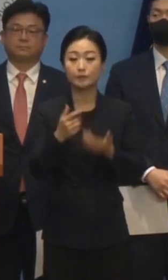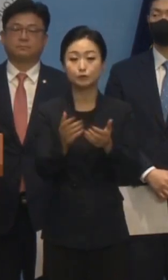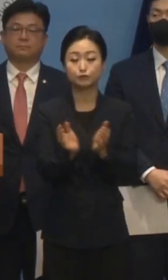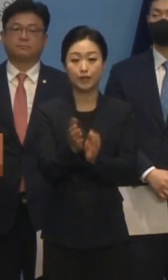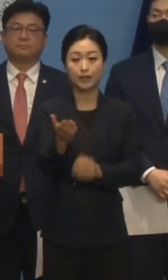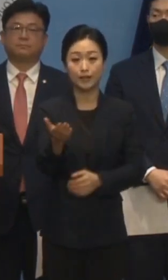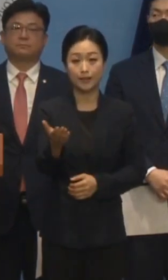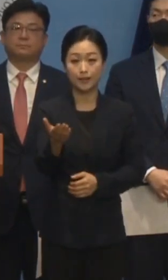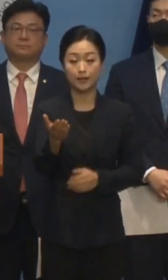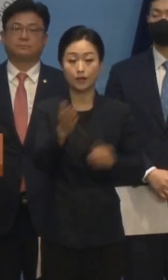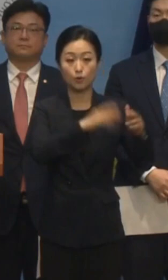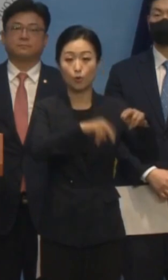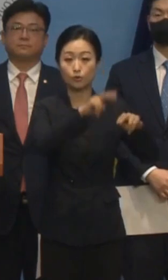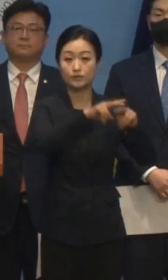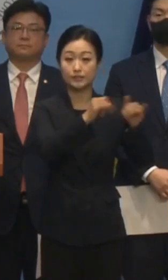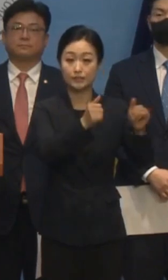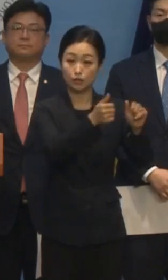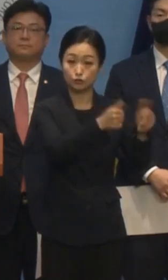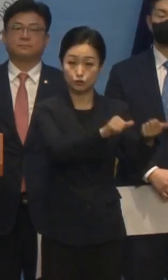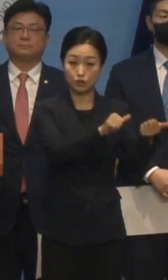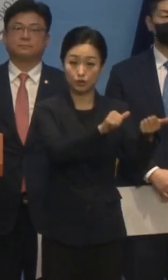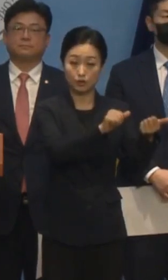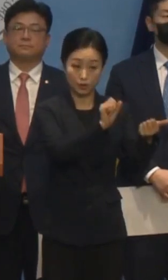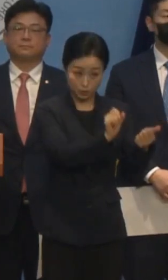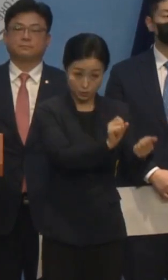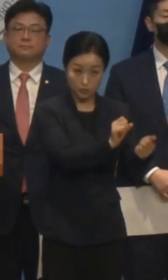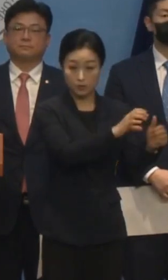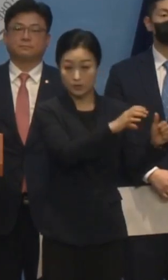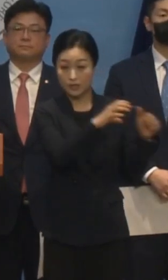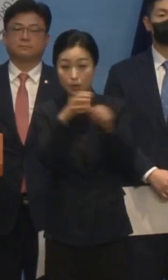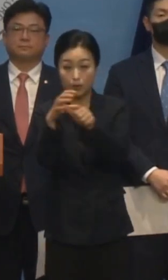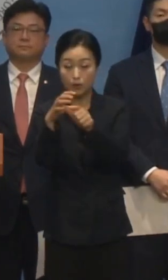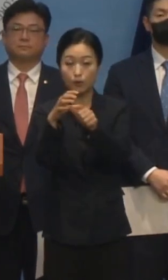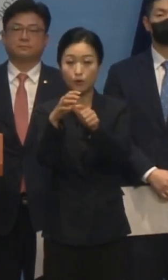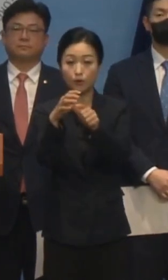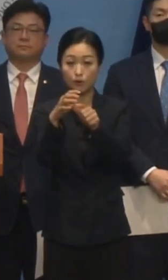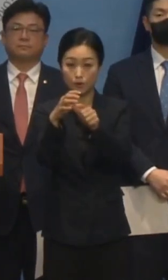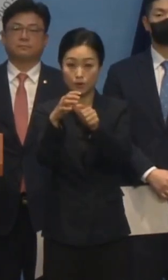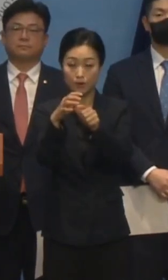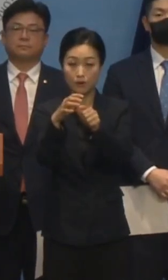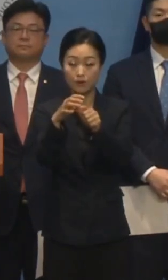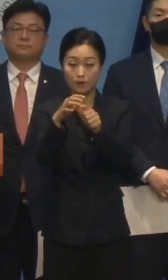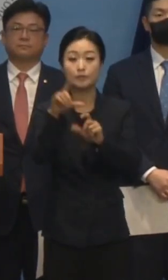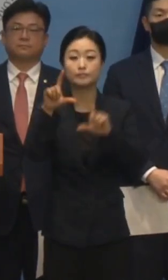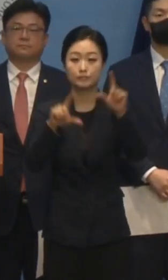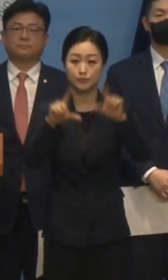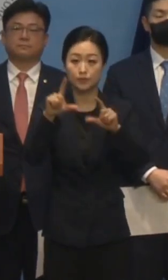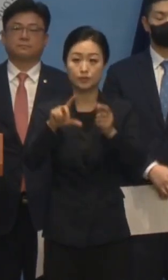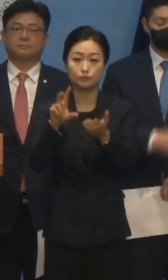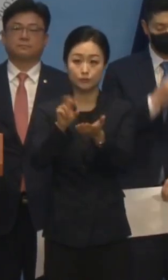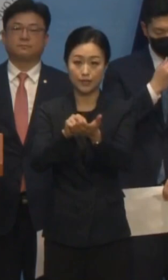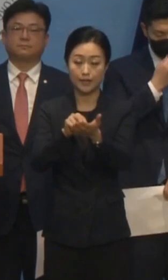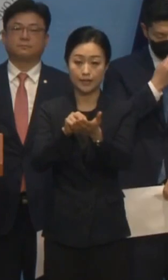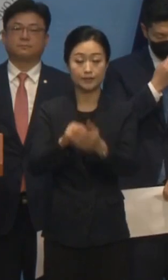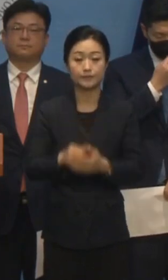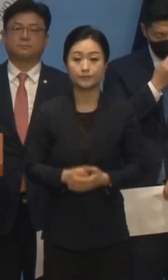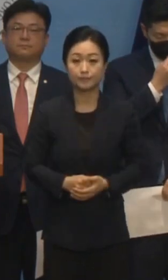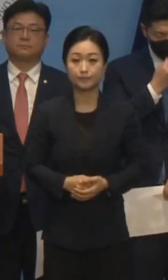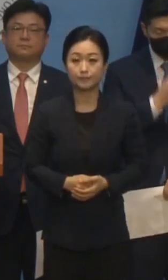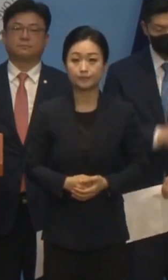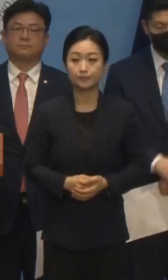민주당이 공직자의 안타까운 죽음마저 정쟁으로 몰아가고 있습니다.